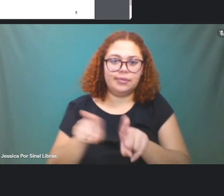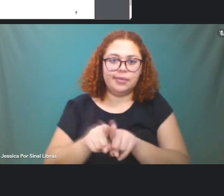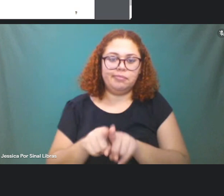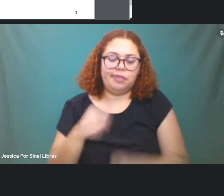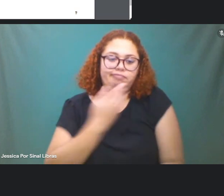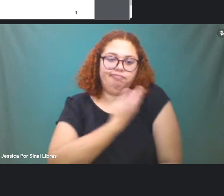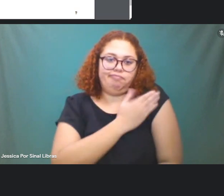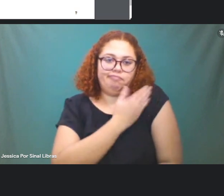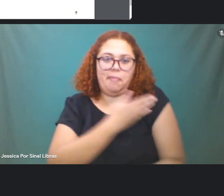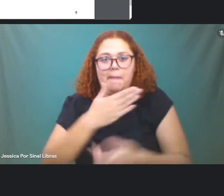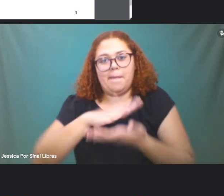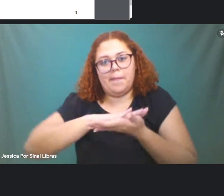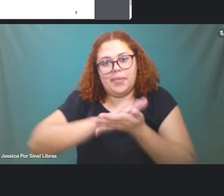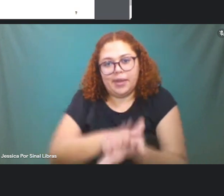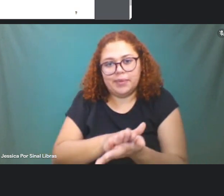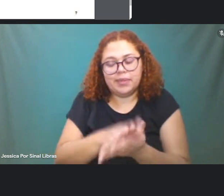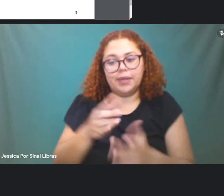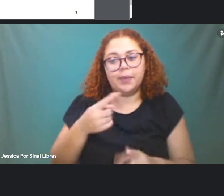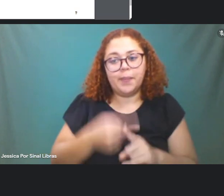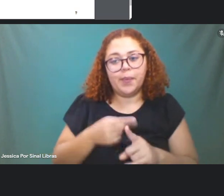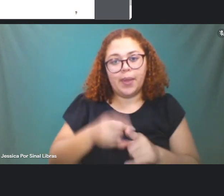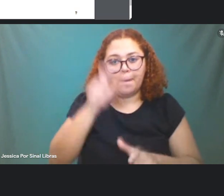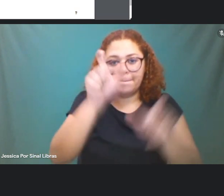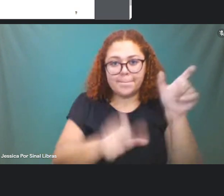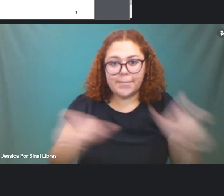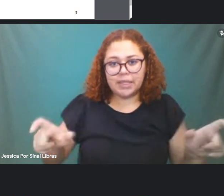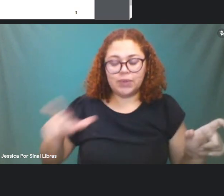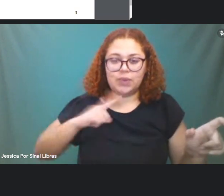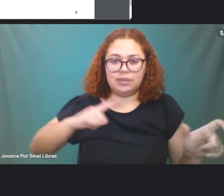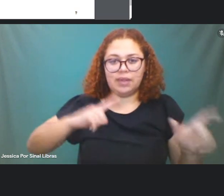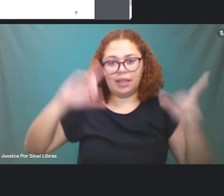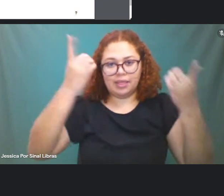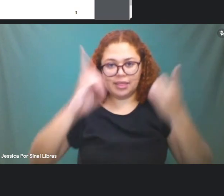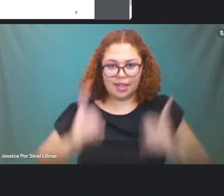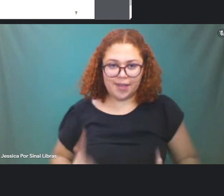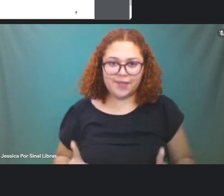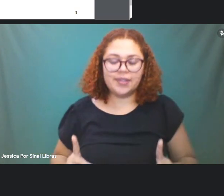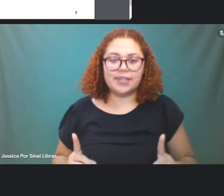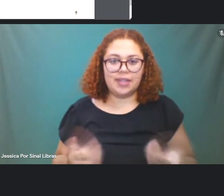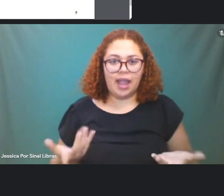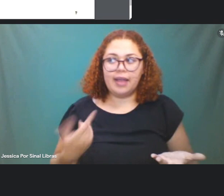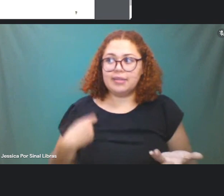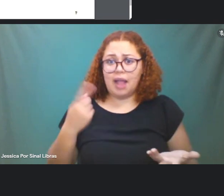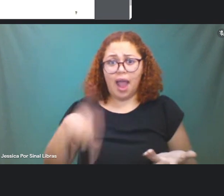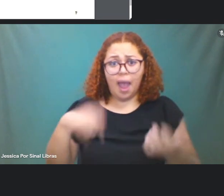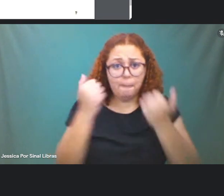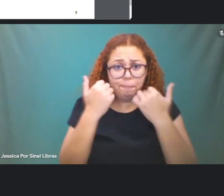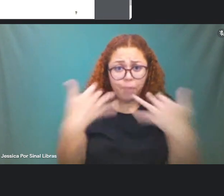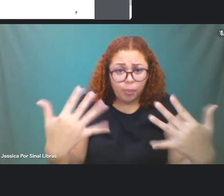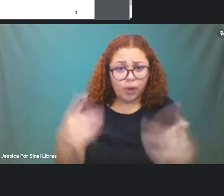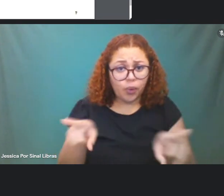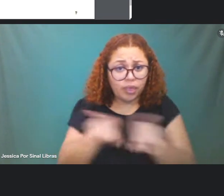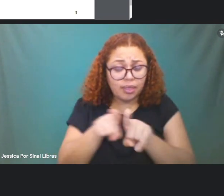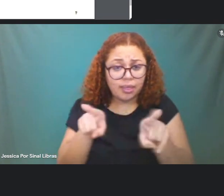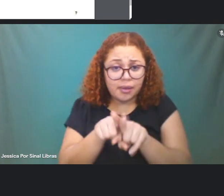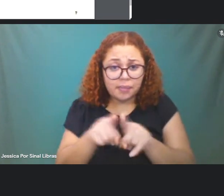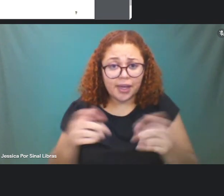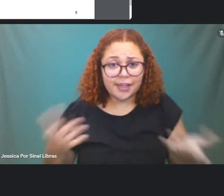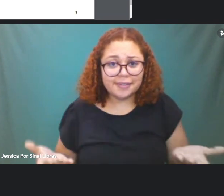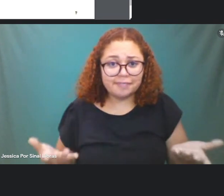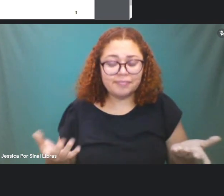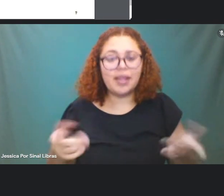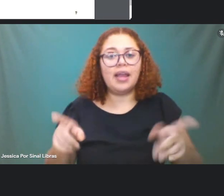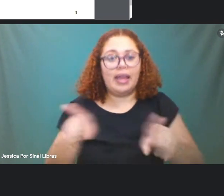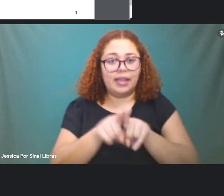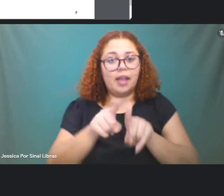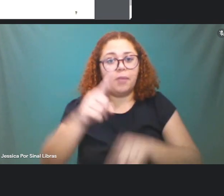com deficiência, elas devem ser pensadas tanto do ponto de vista de público, vocês frequentarem esses eventos, como vocês serem os proponentes das ações.